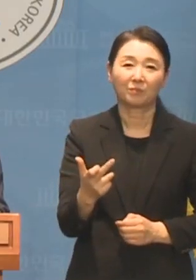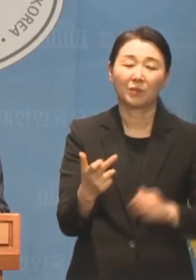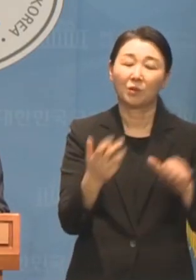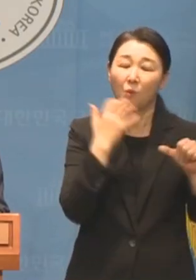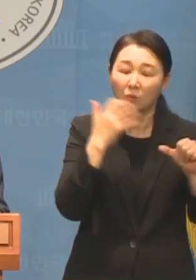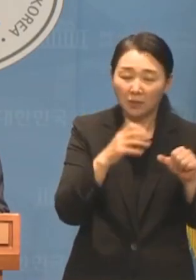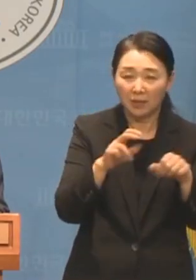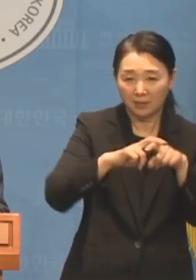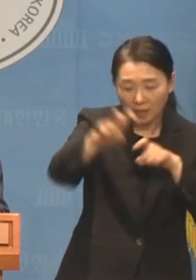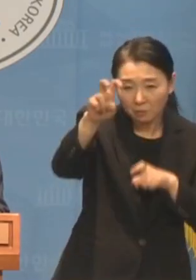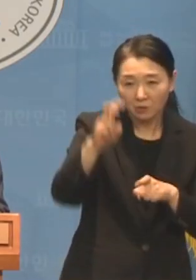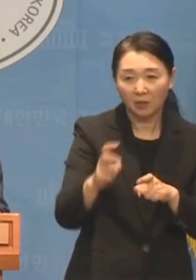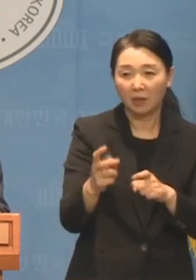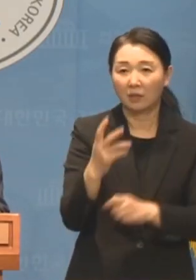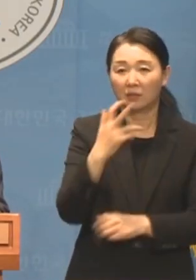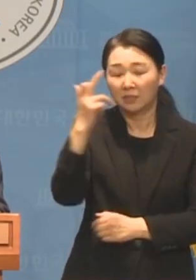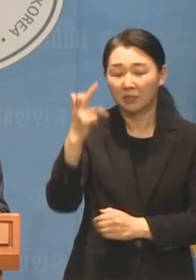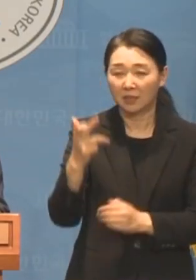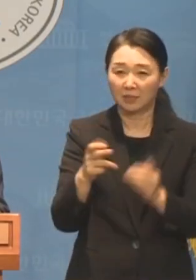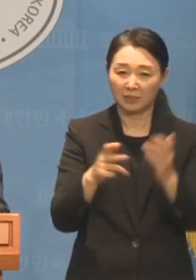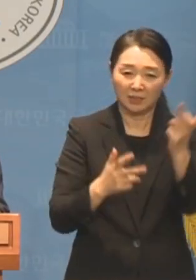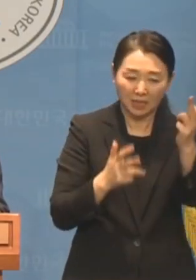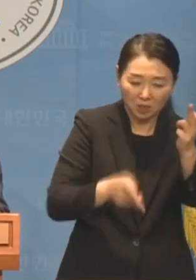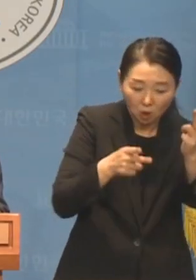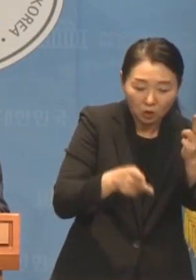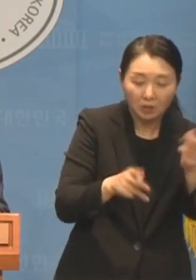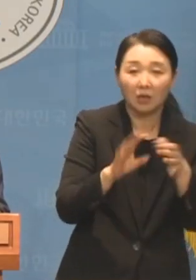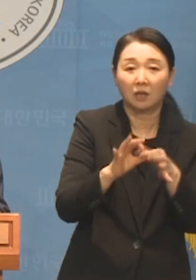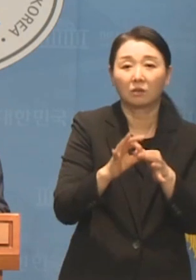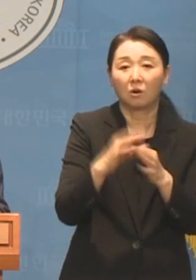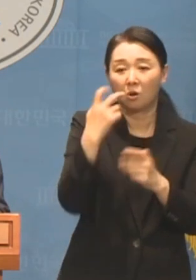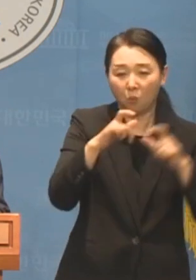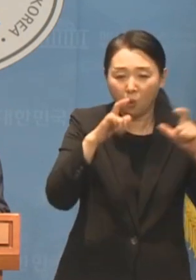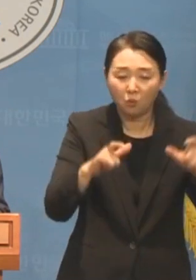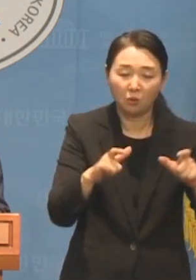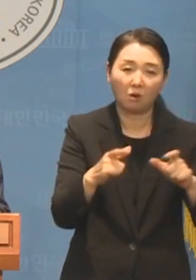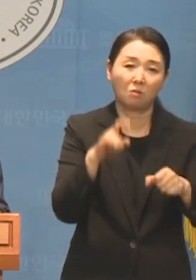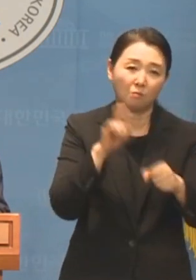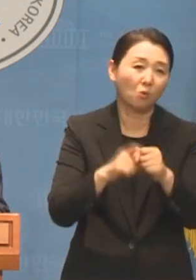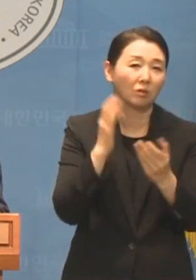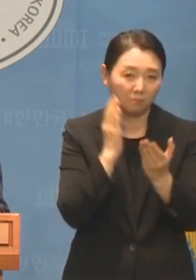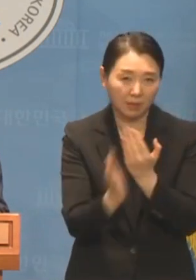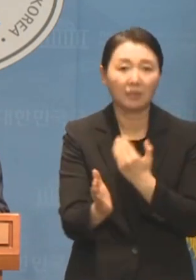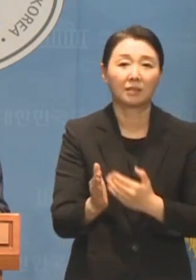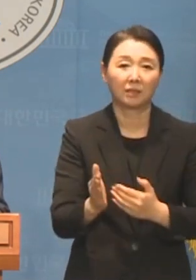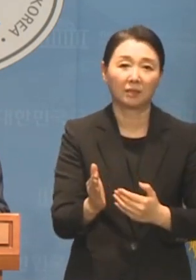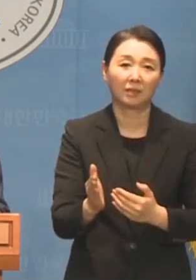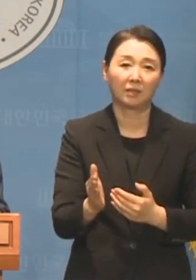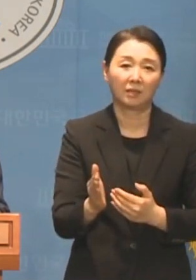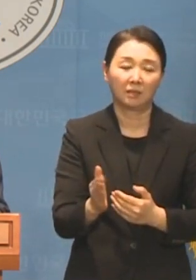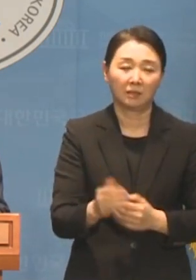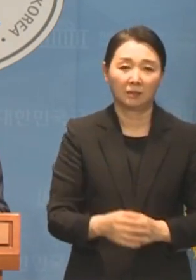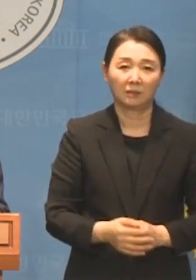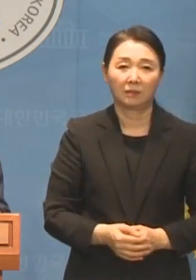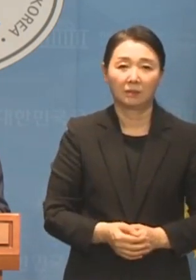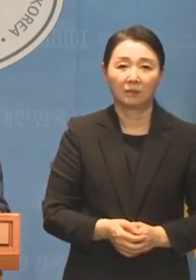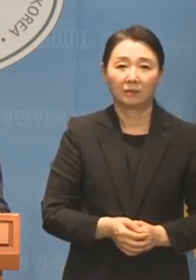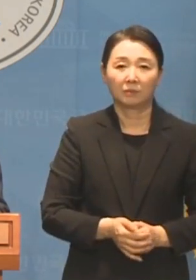산악열차와 같은 사업은 보호구역의 근본 취지를 훼손하는 대표적인 난개발